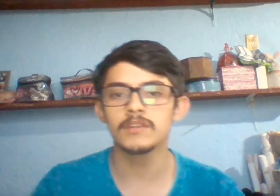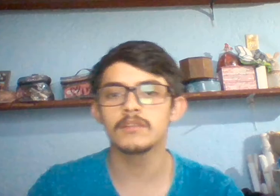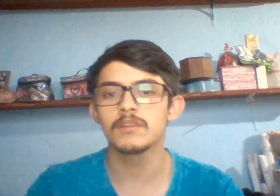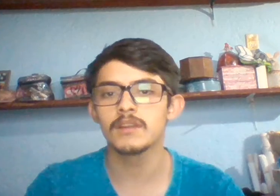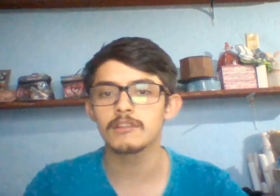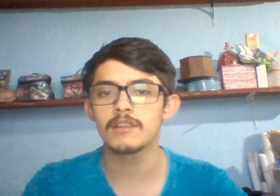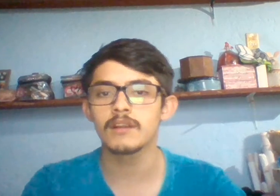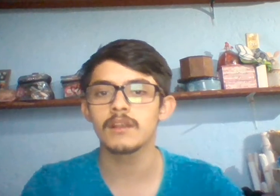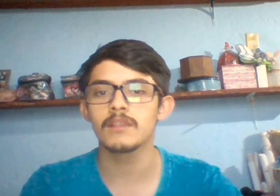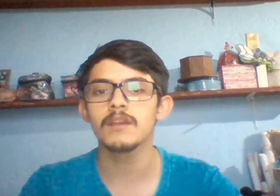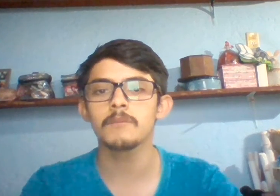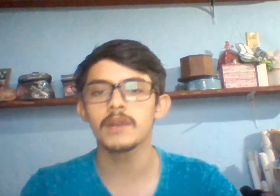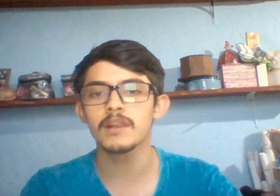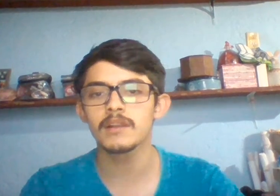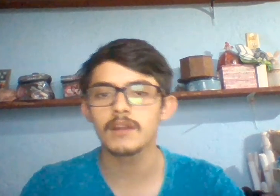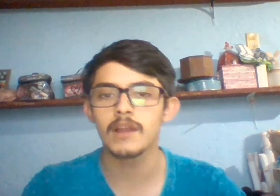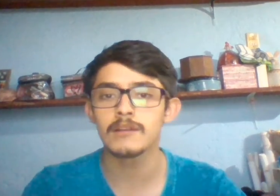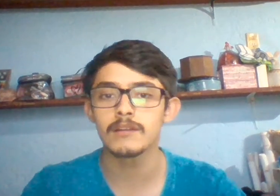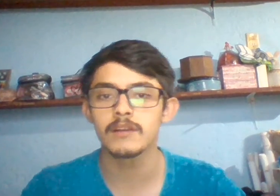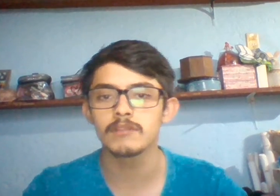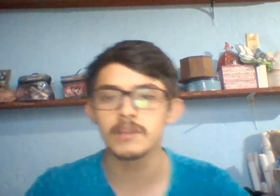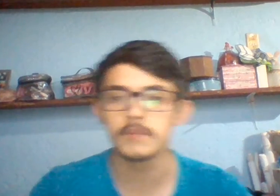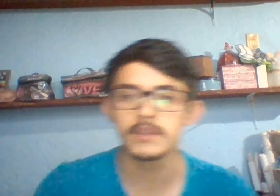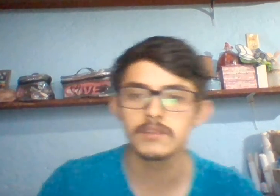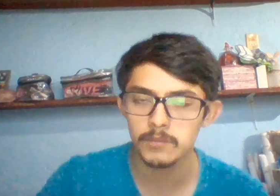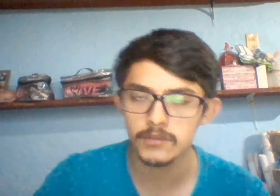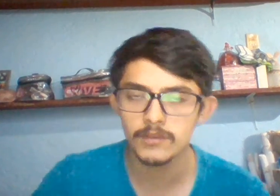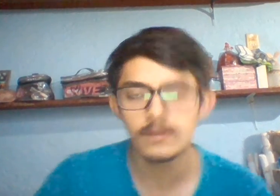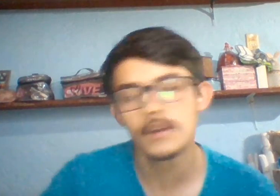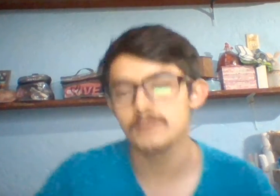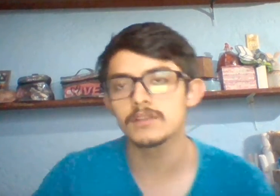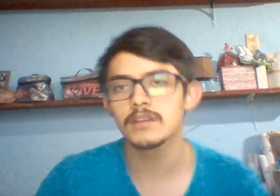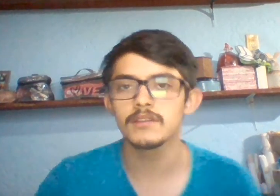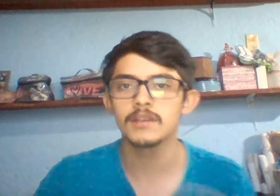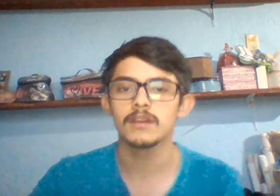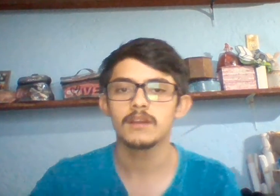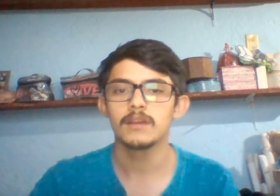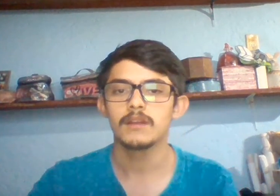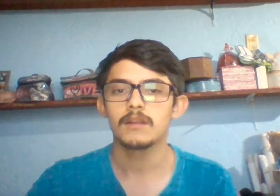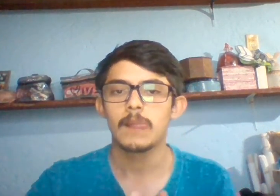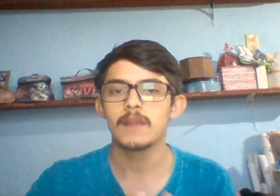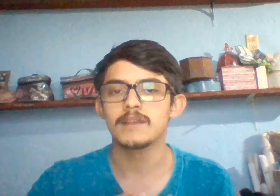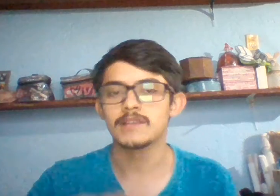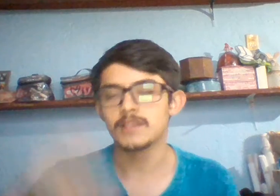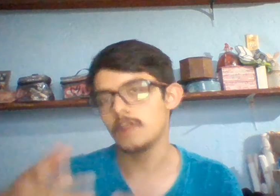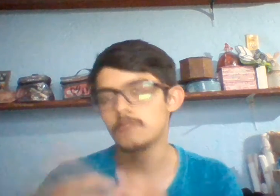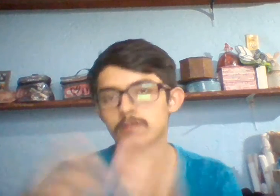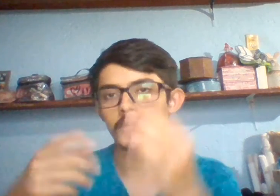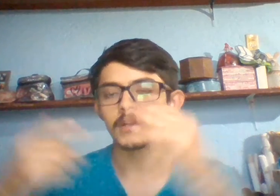sensor para la retroalimentación de posición. Esto quiere decir que, bueno, como le dije,